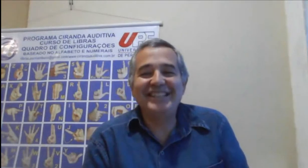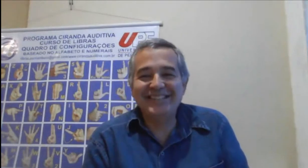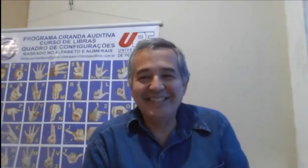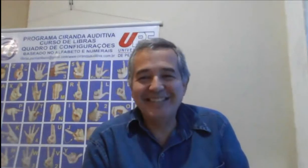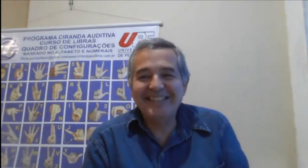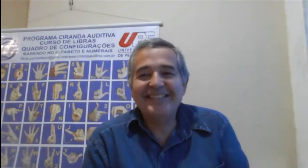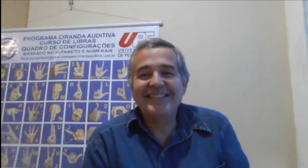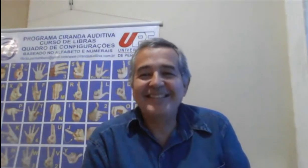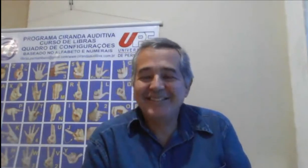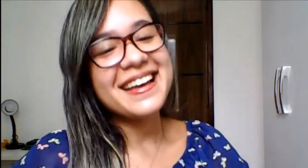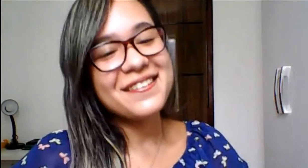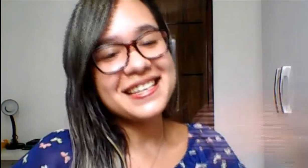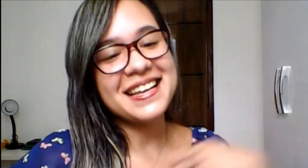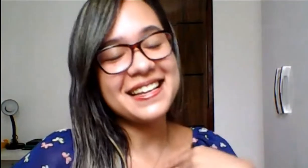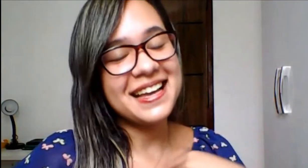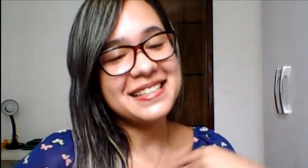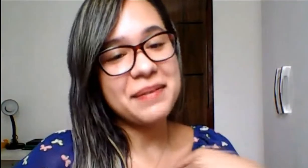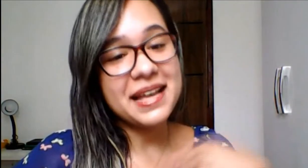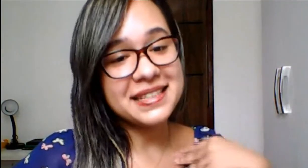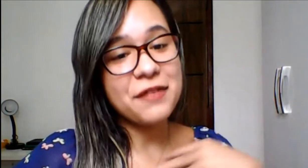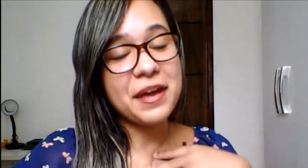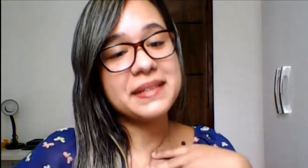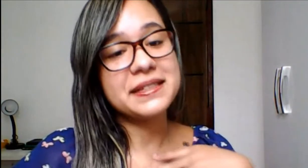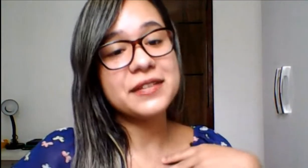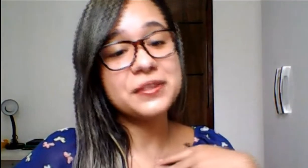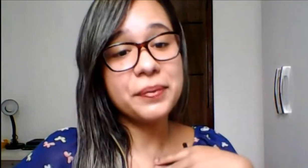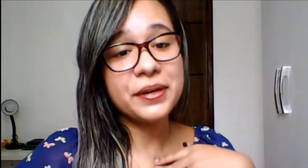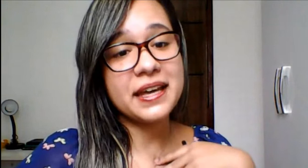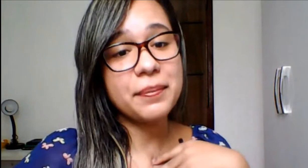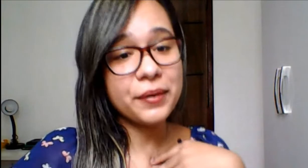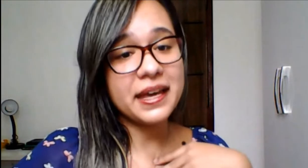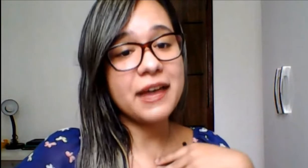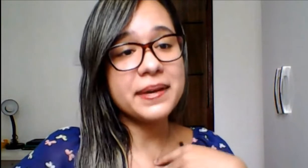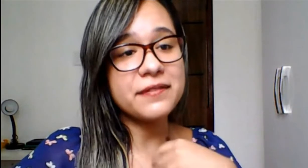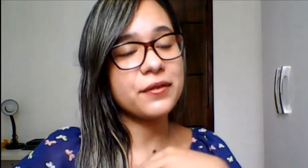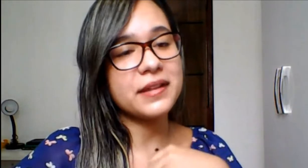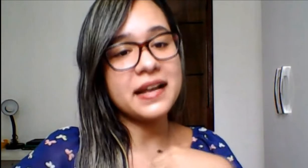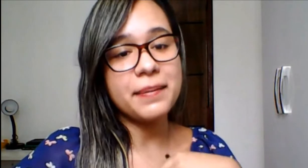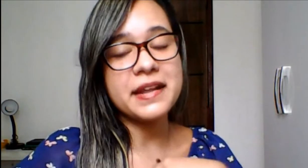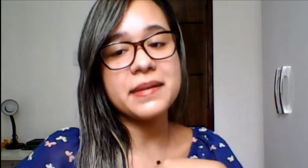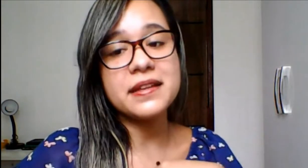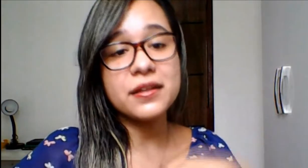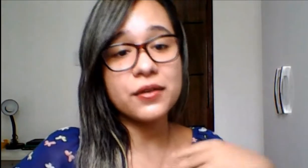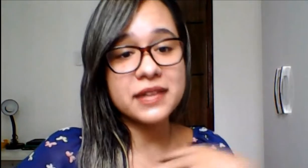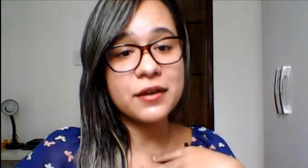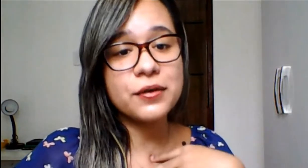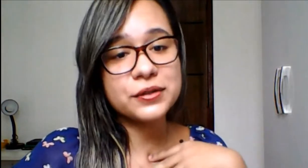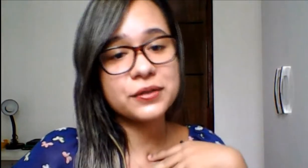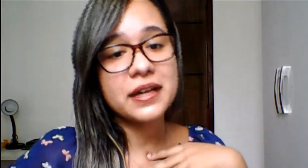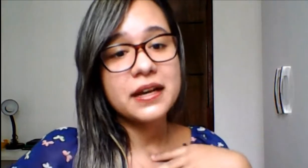sonhando. Eu achei essa, assim, eu fiquei pensando nisso, por quê? Porque é uma dificuldade aparentemente de todos. Eu curso o